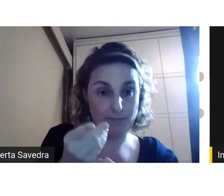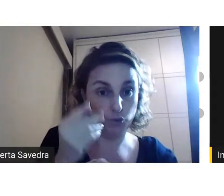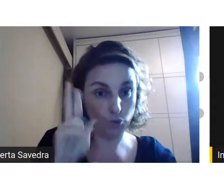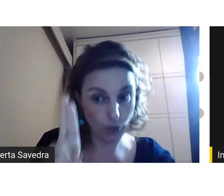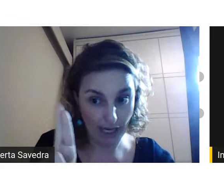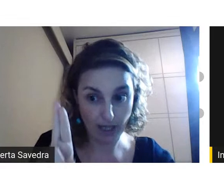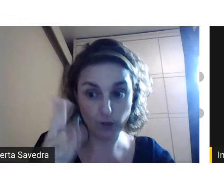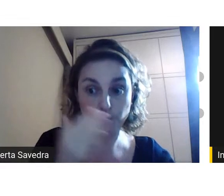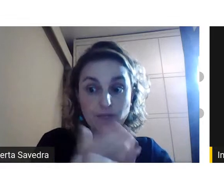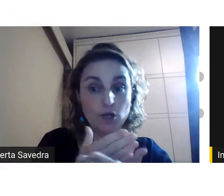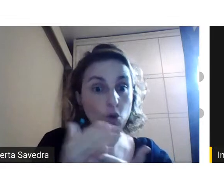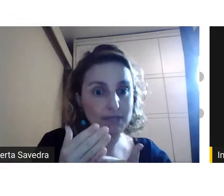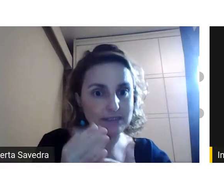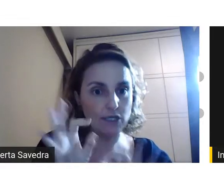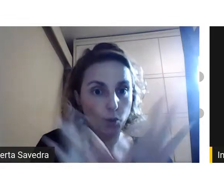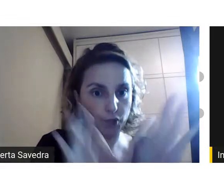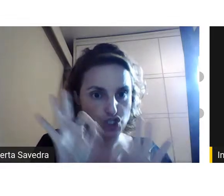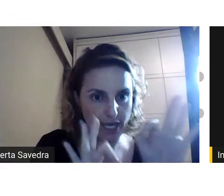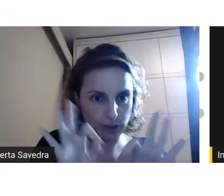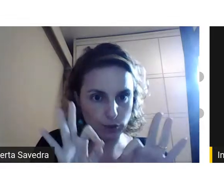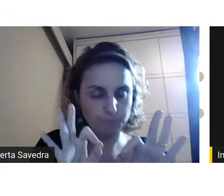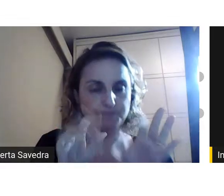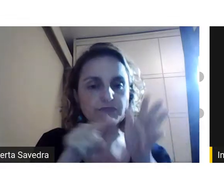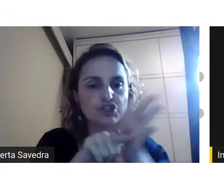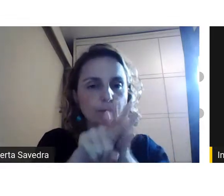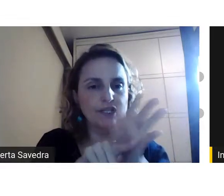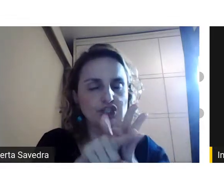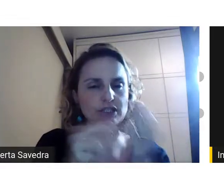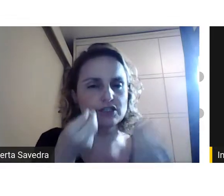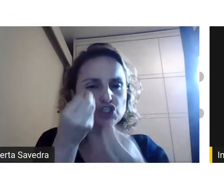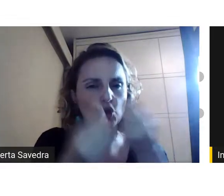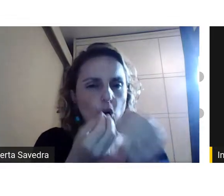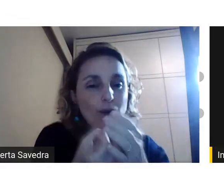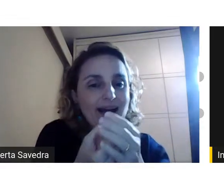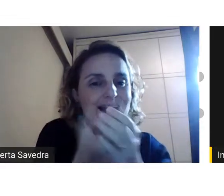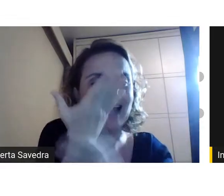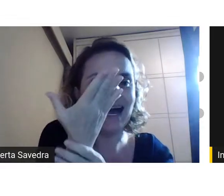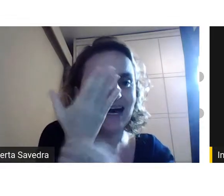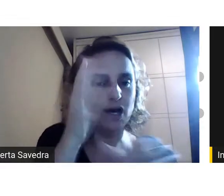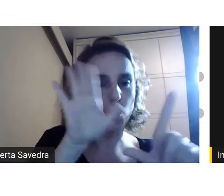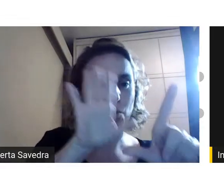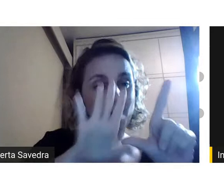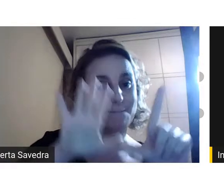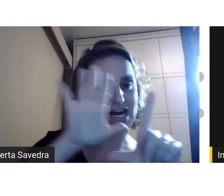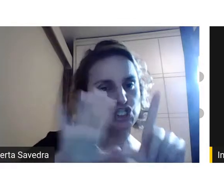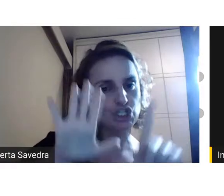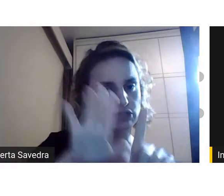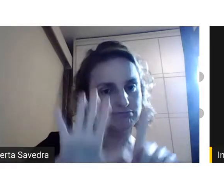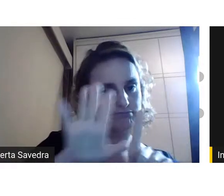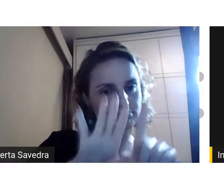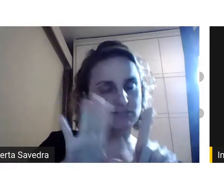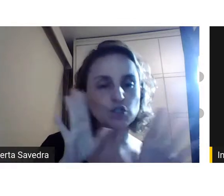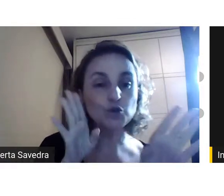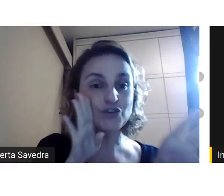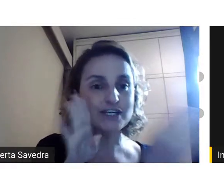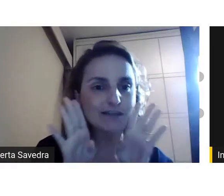ter esse assunto de uma forma mais clara Então esse projeto de pesquisa